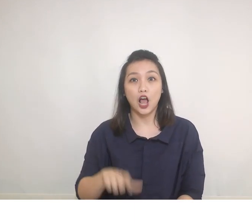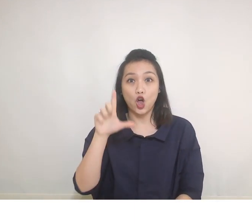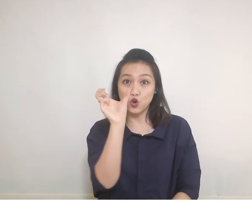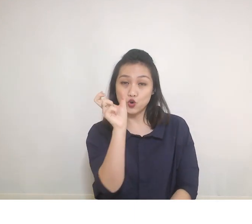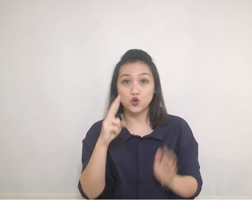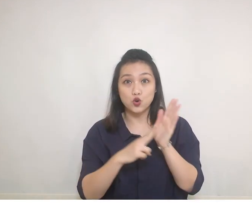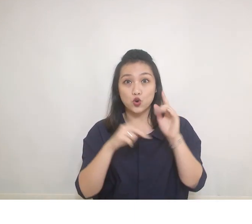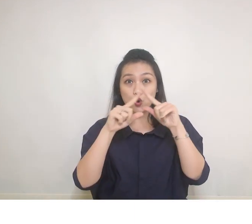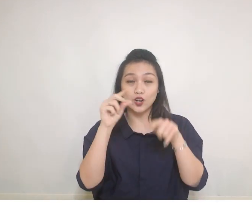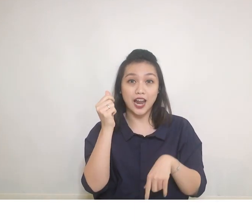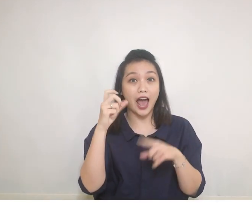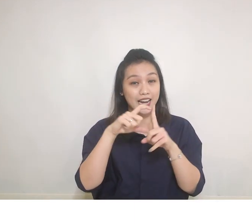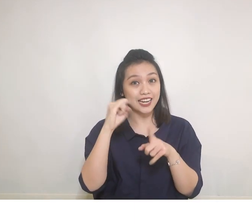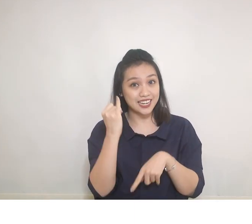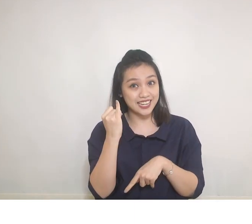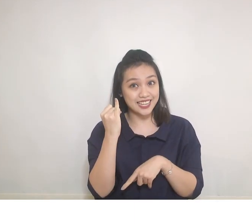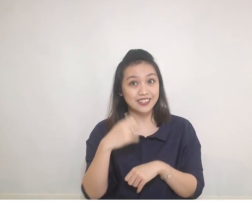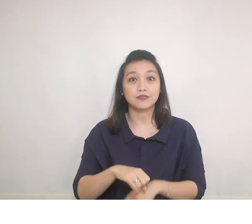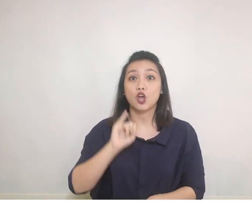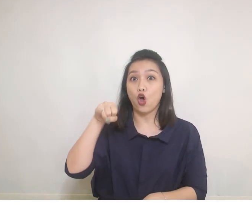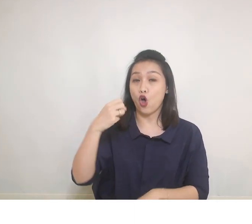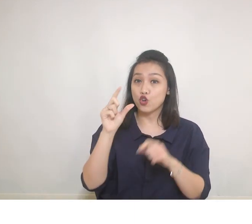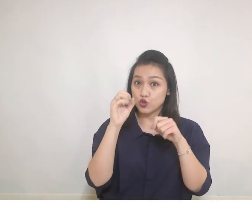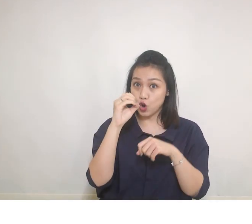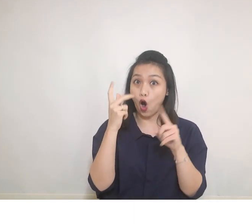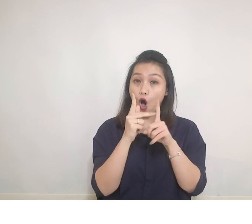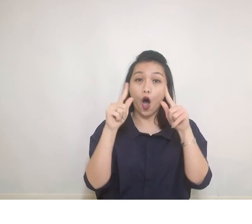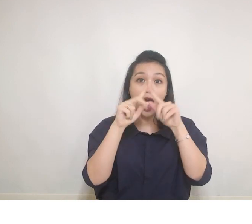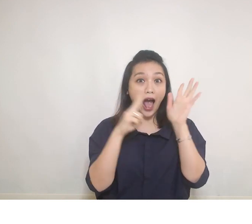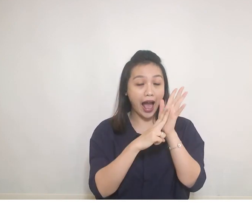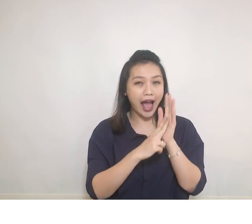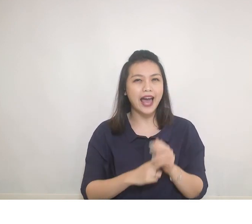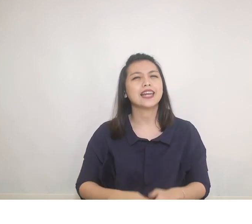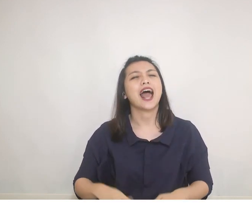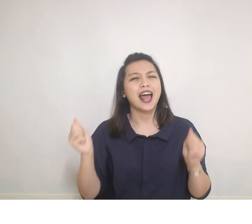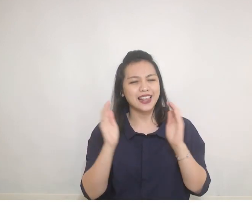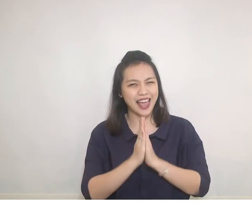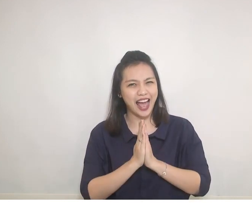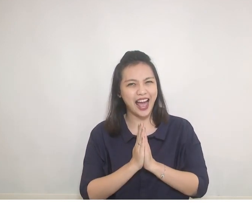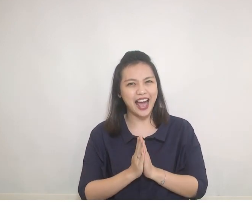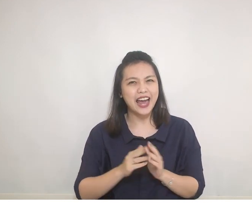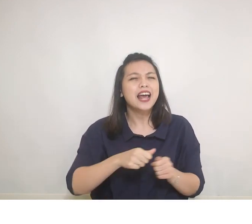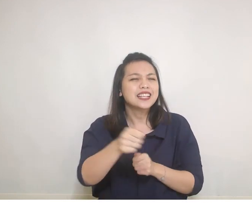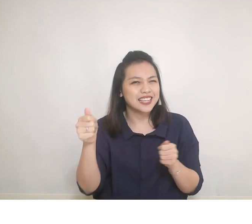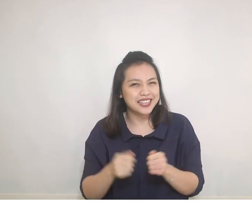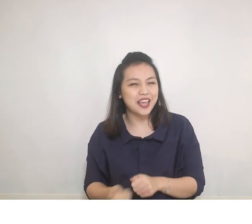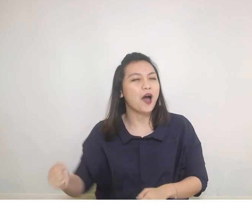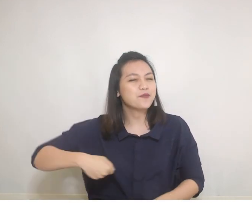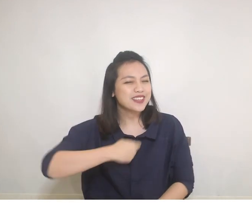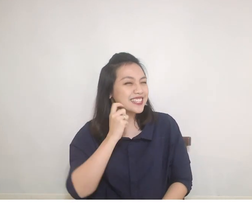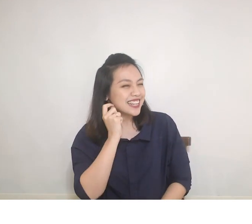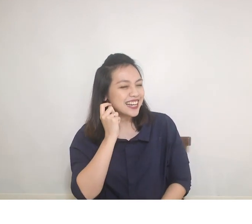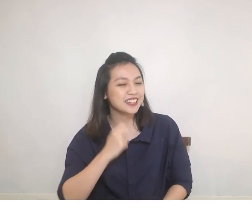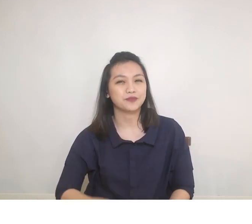istrinya, Pak Johan dan Nia, dan tentunya dengan TL kita tercinta, Pak Adrian dan Ibu Leli. Halo. Hari ini kita akan membahas